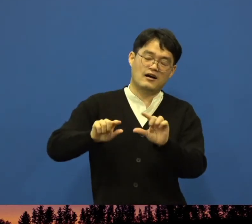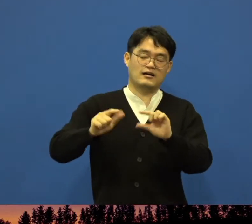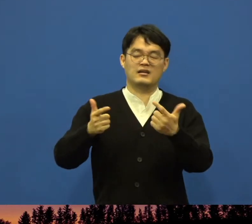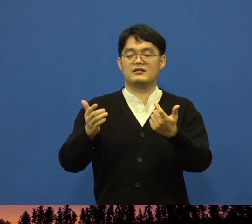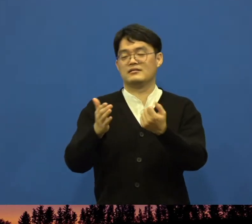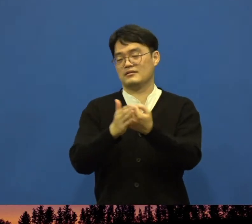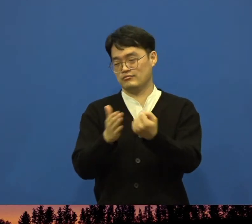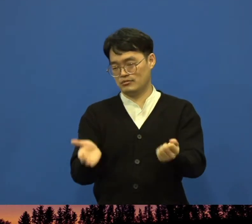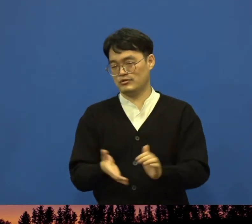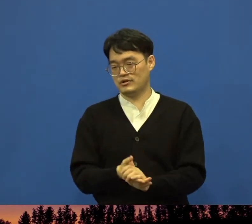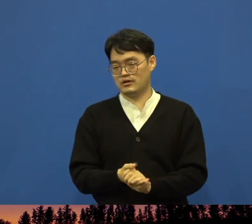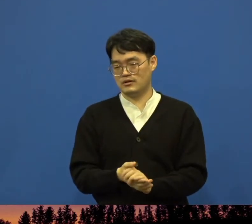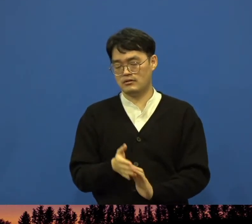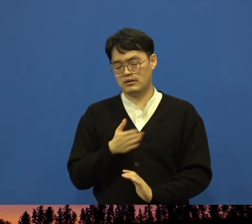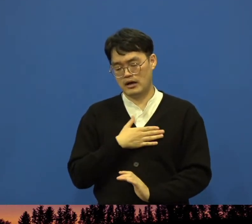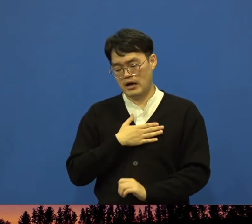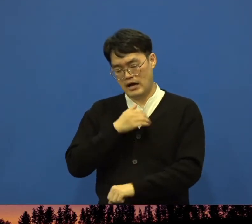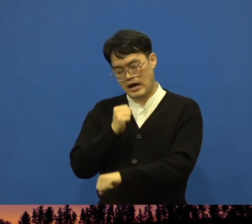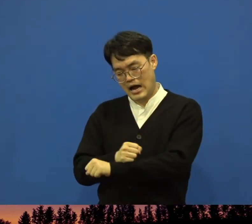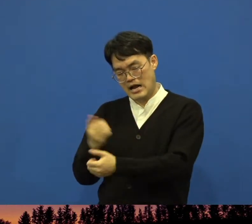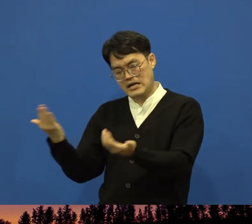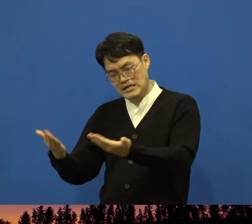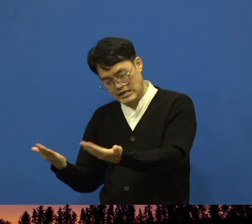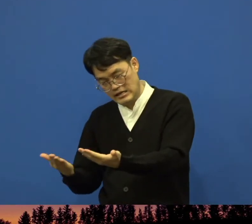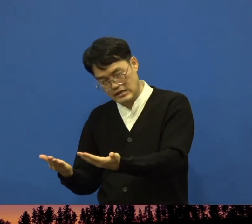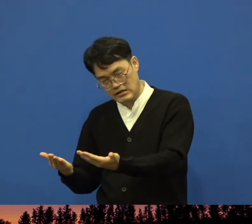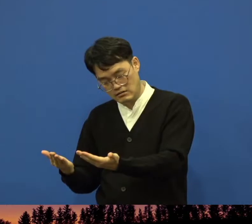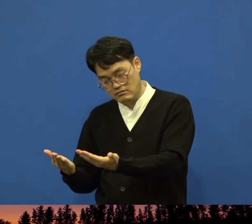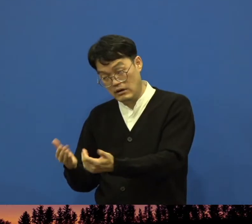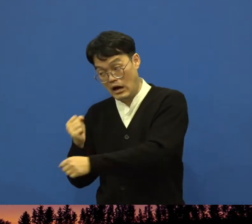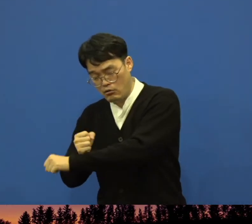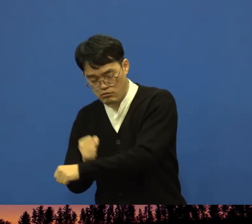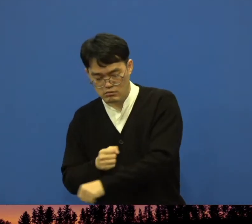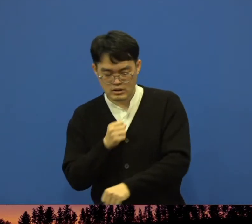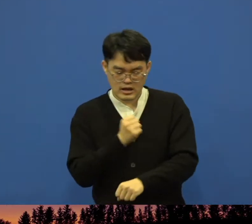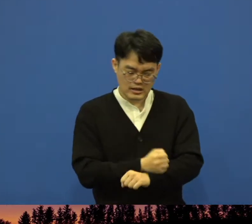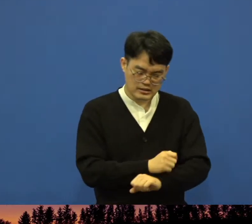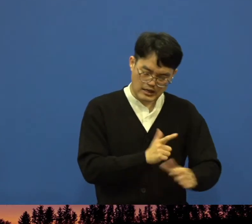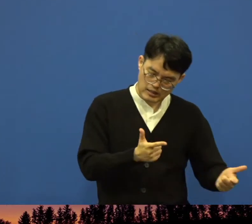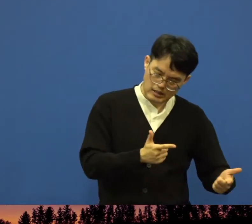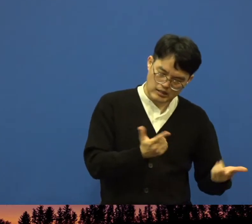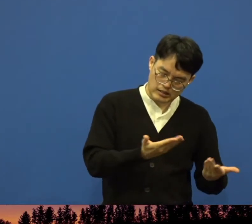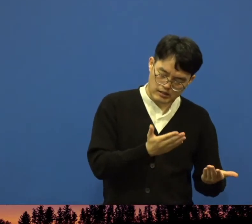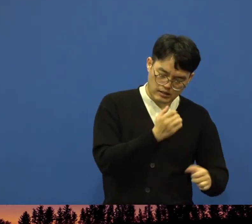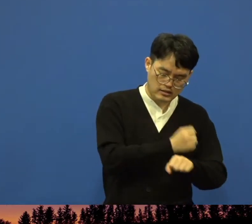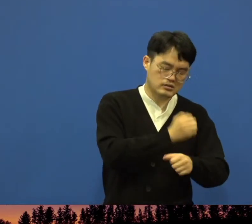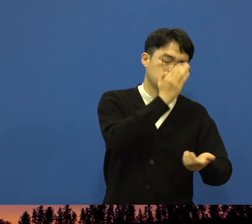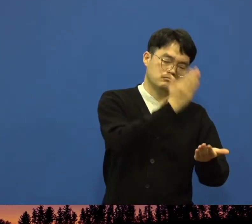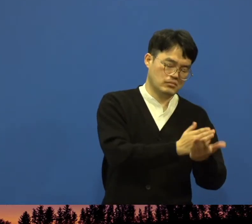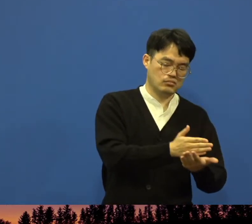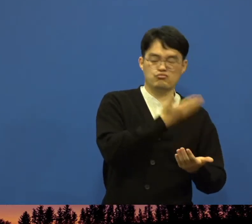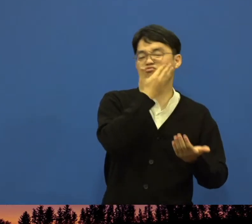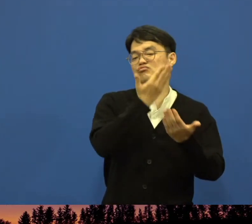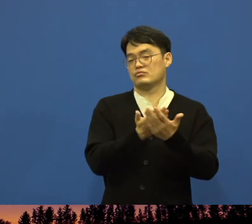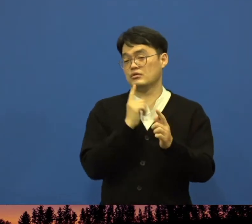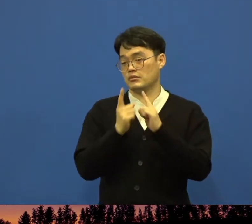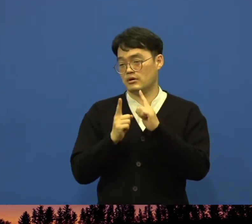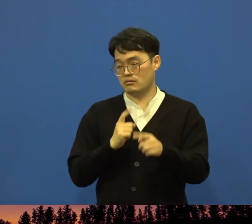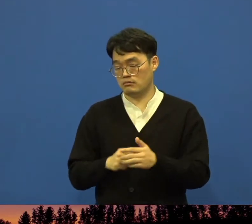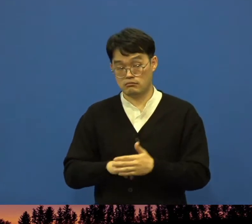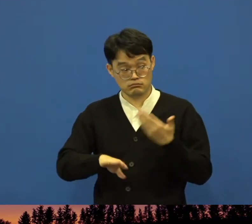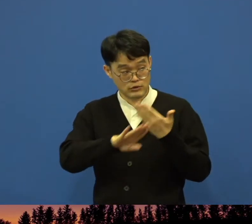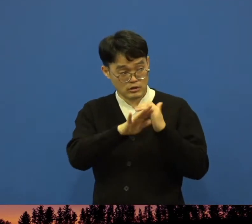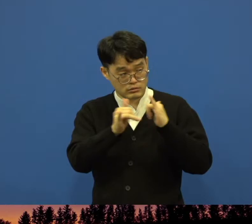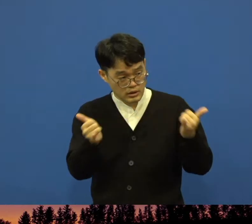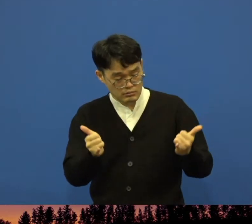뭐냐? 해도 되고 안 해도 될 일을 내가 할 이유는 없다. 여러분, 남들도 다 하는 일을 내가 꼭